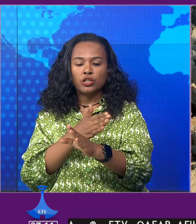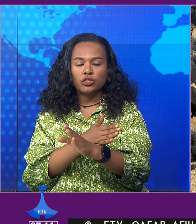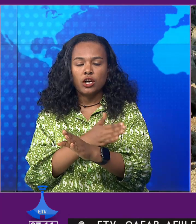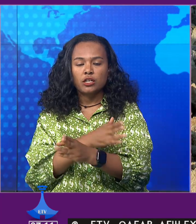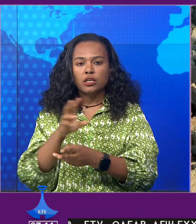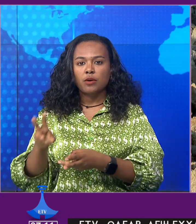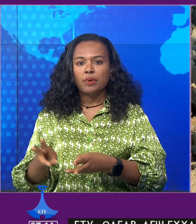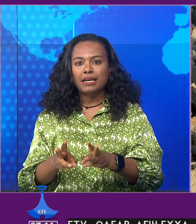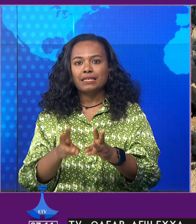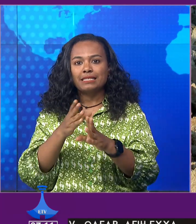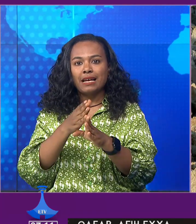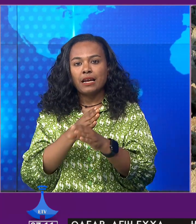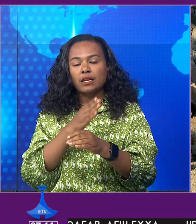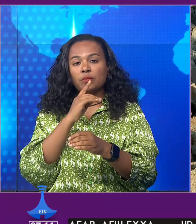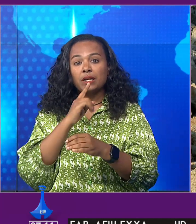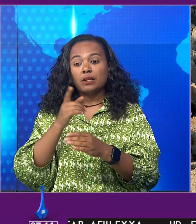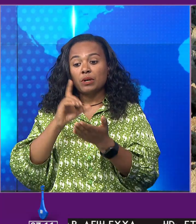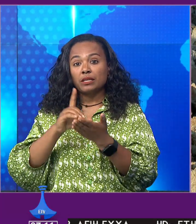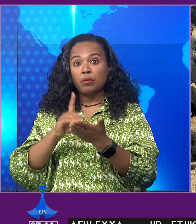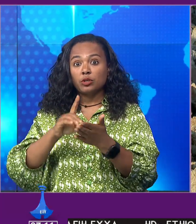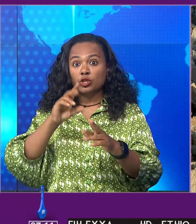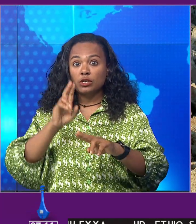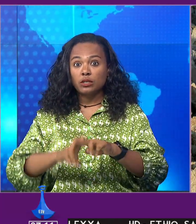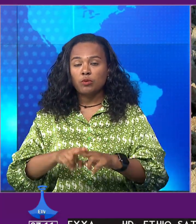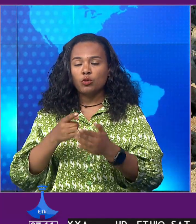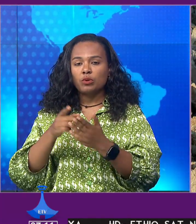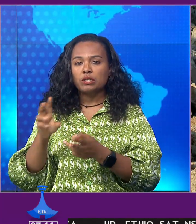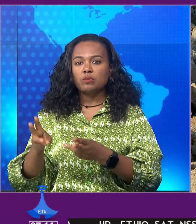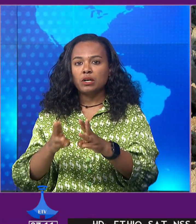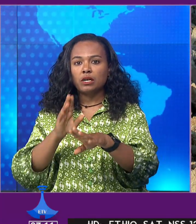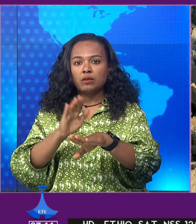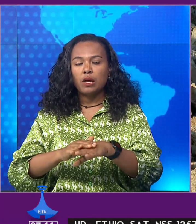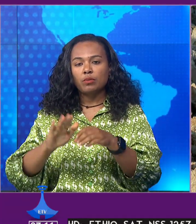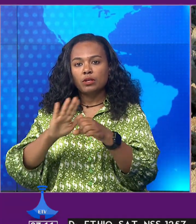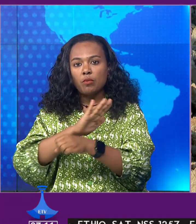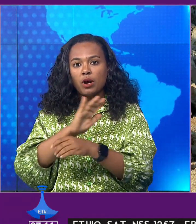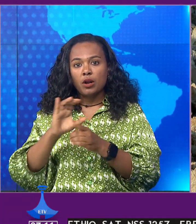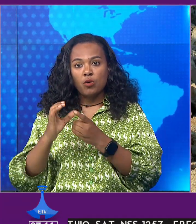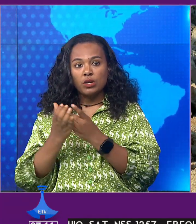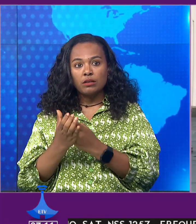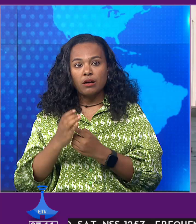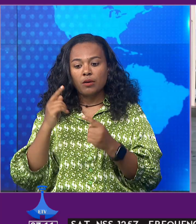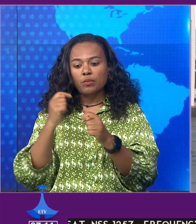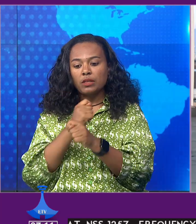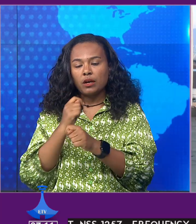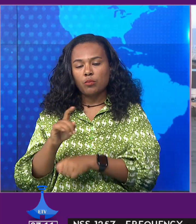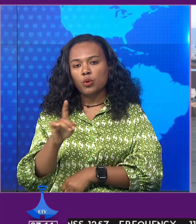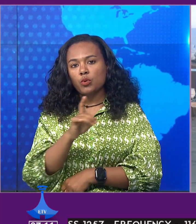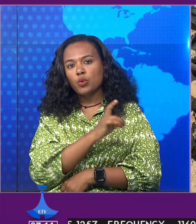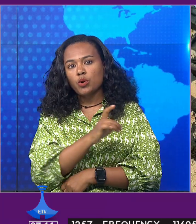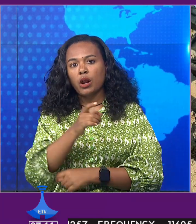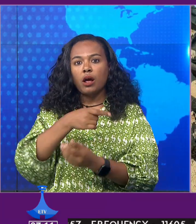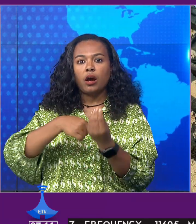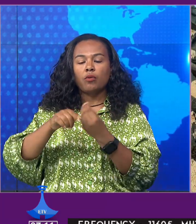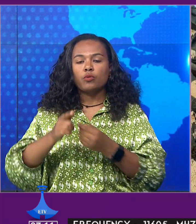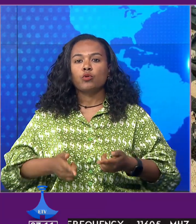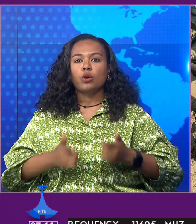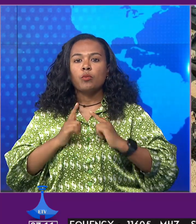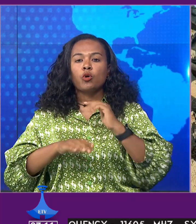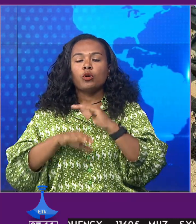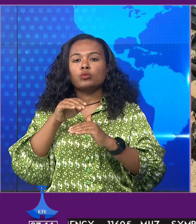የመንገድ ስታንዳርድ ብለን ያስቀመጥነውን በከተማችን በዚህ መንገድም ላይ በተሟላ ሁኔታ የምንተገብረው ይሆናል። አካባቢው ለመኖር